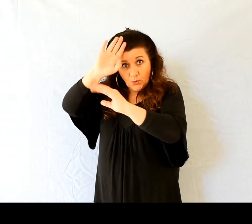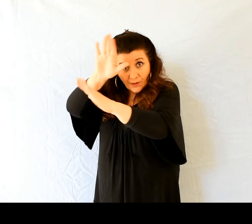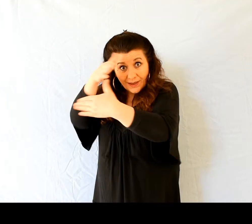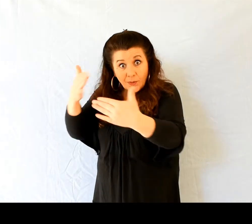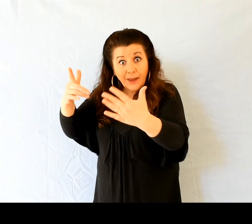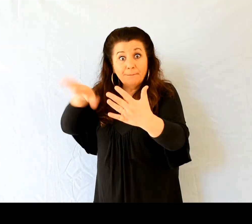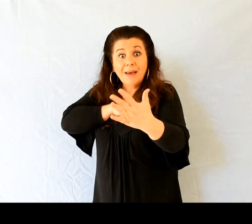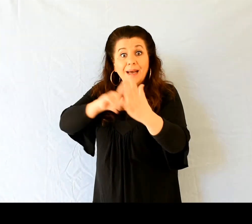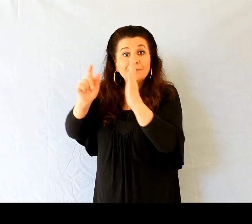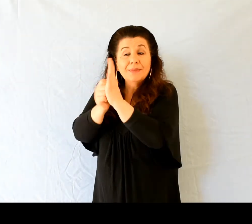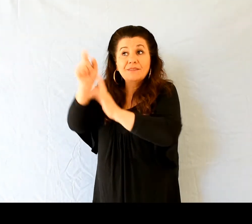Pâques.